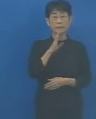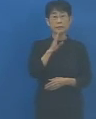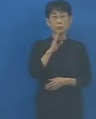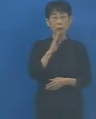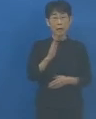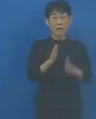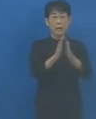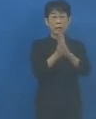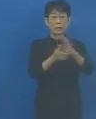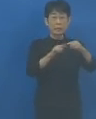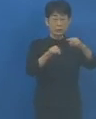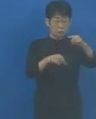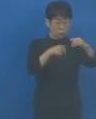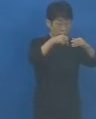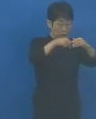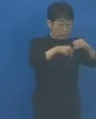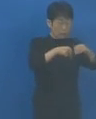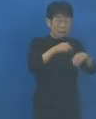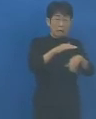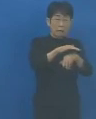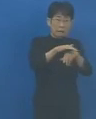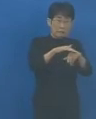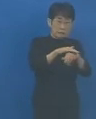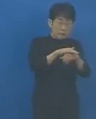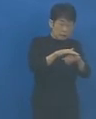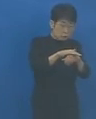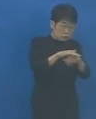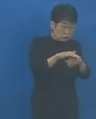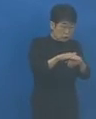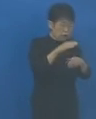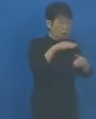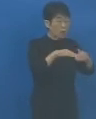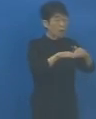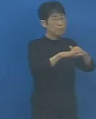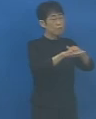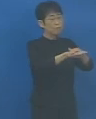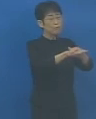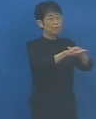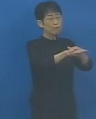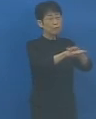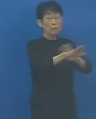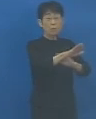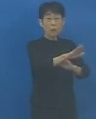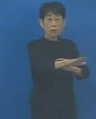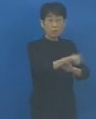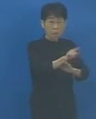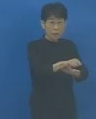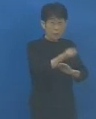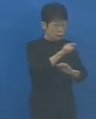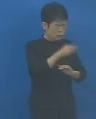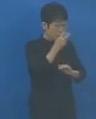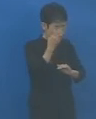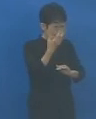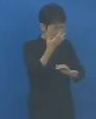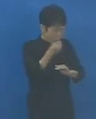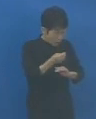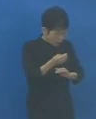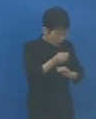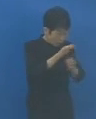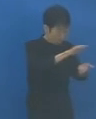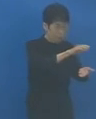県庁の中で大切に実は保管されていたということを見つけ出しまして、こうい